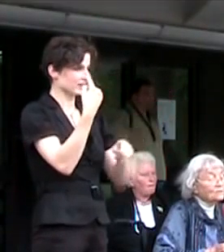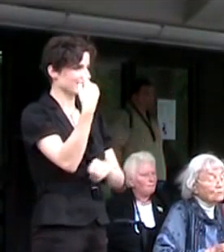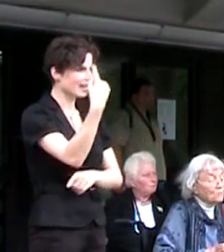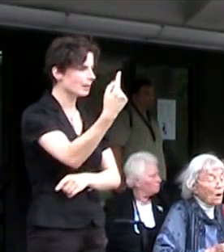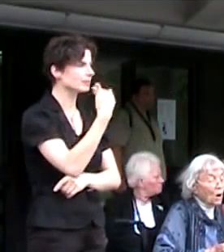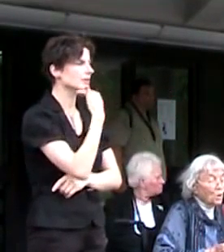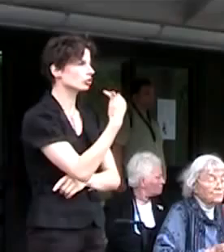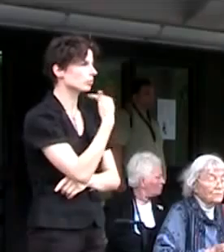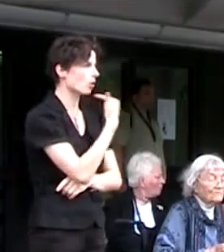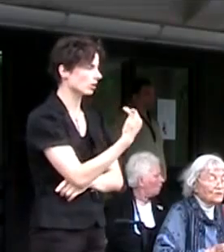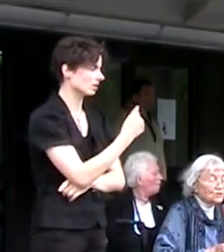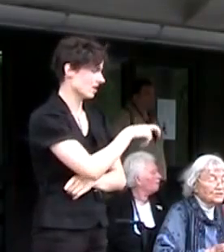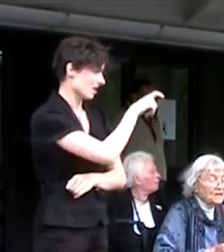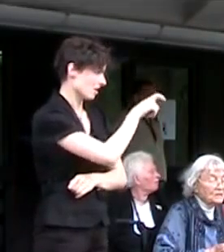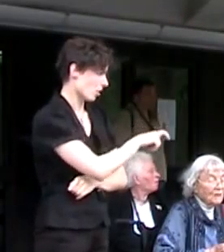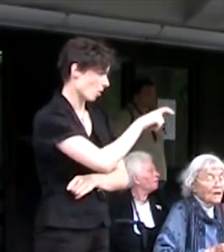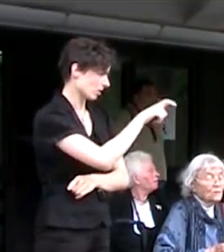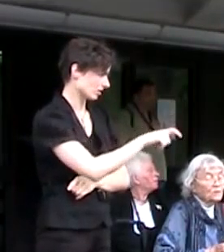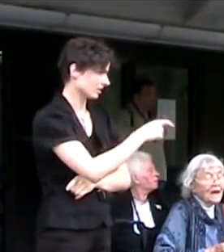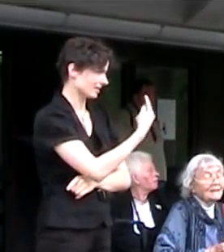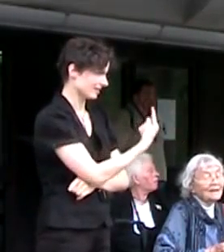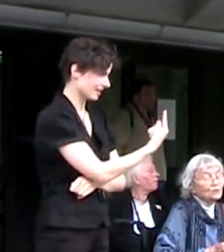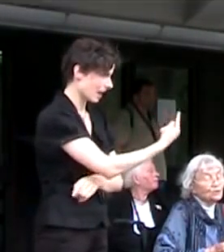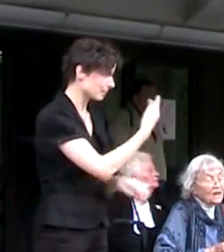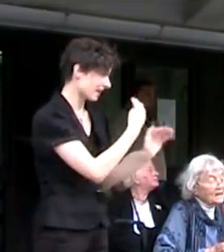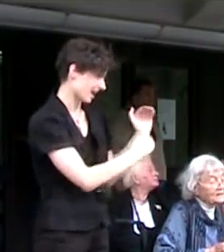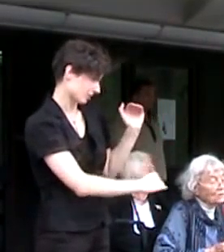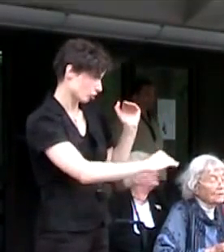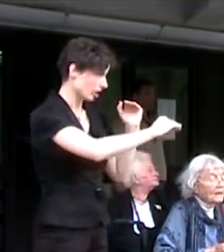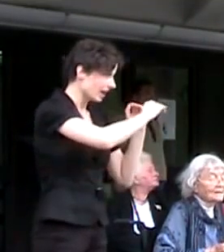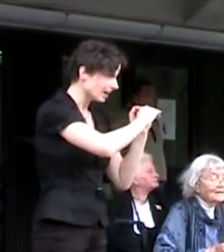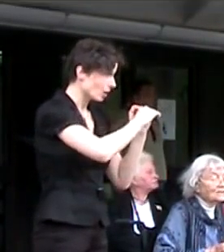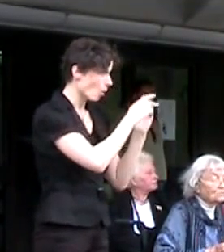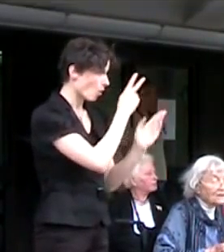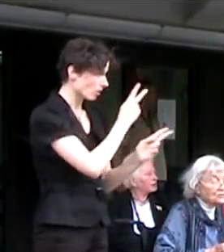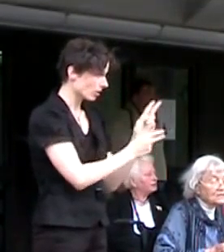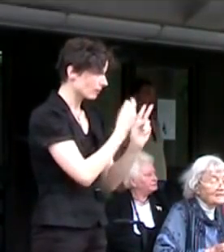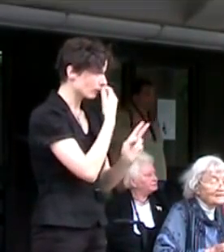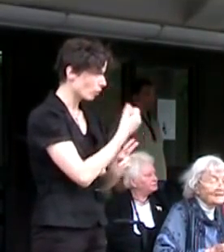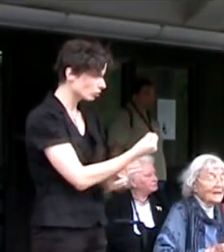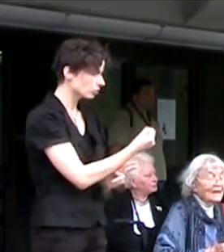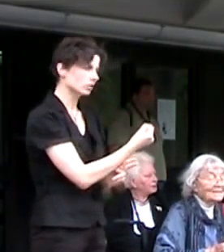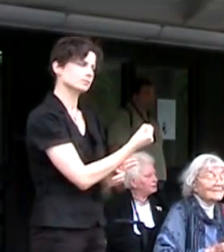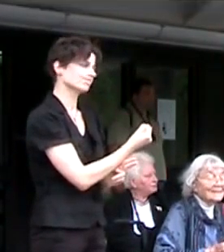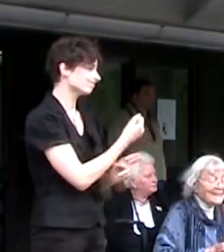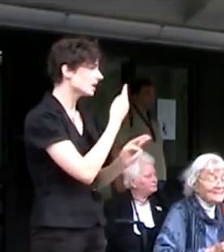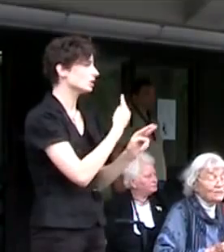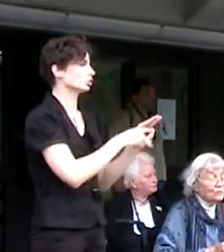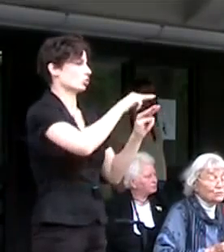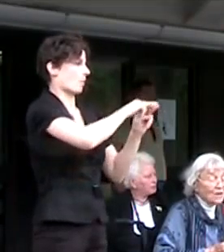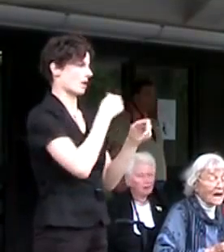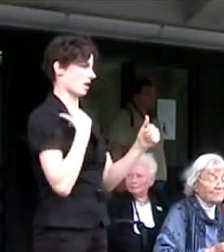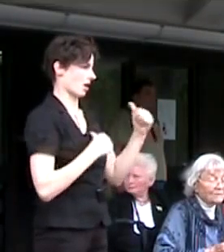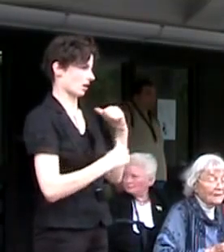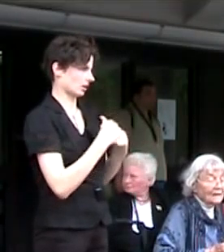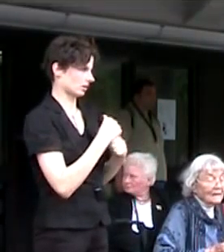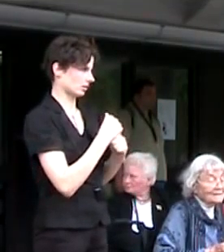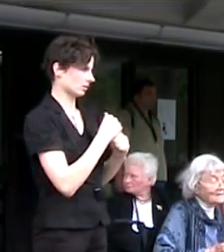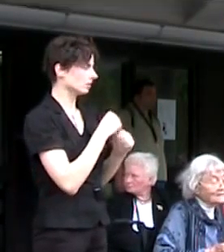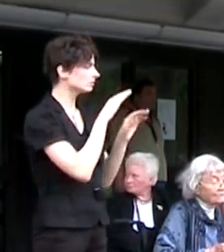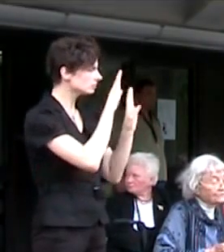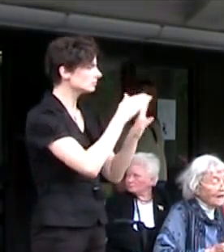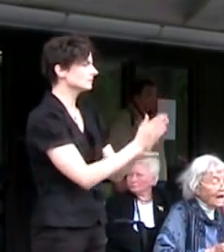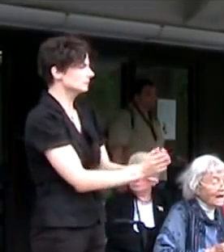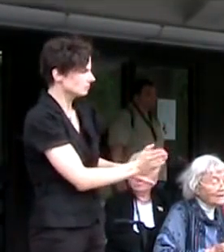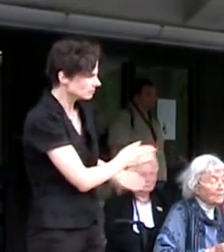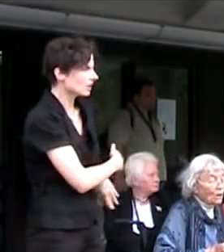sich zu der Behauptung verstieß, durch eine Entschädigung den Zwangsstilisierten erst recht zu schaden. Es